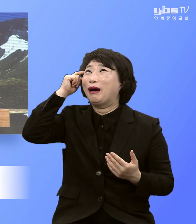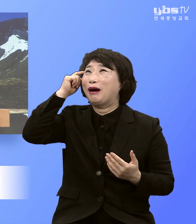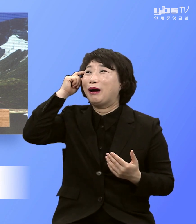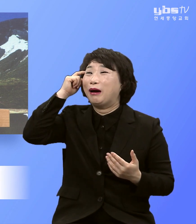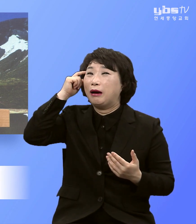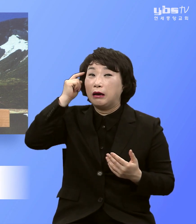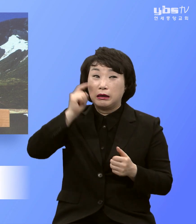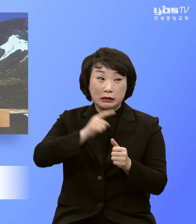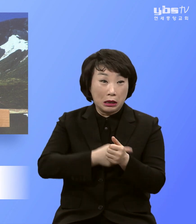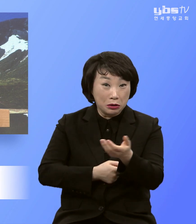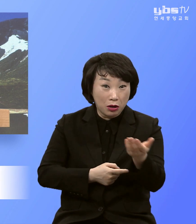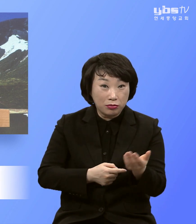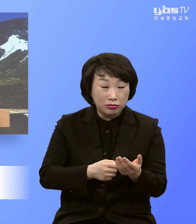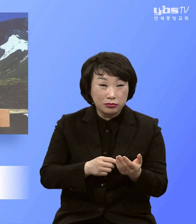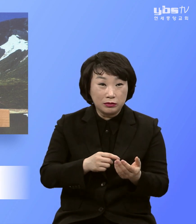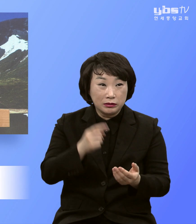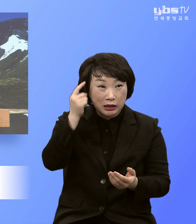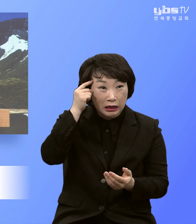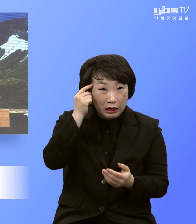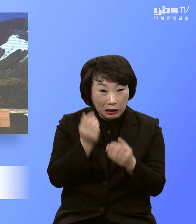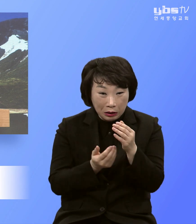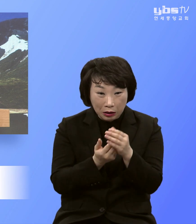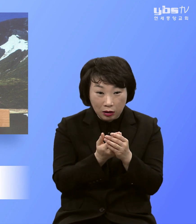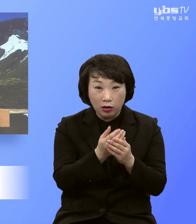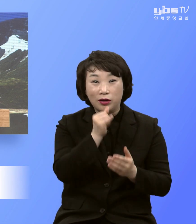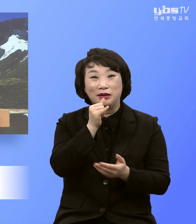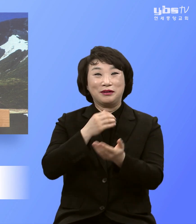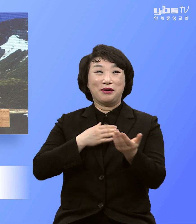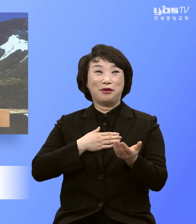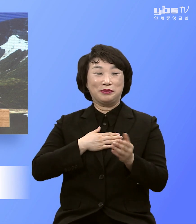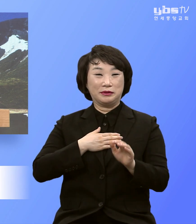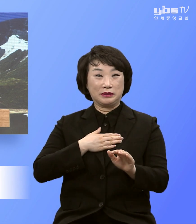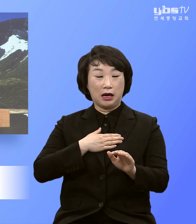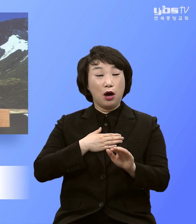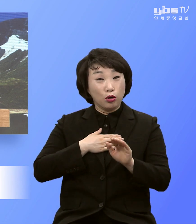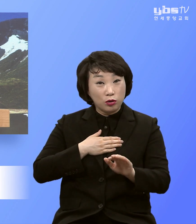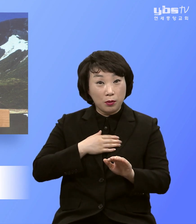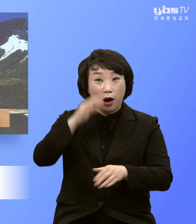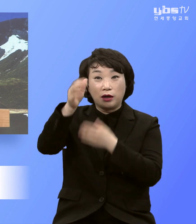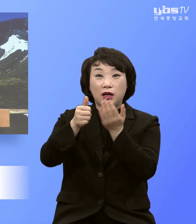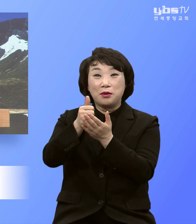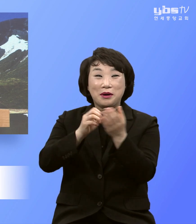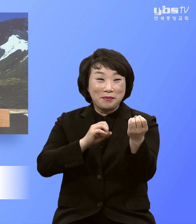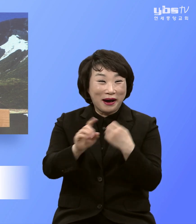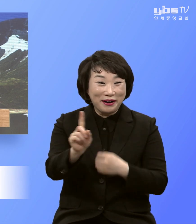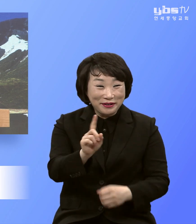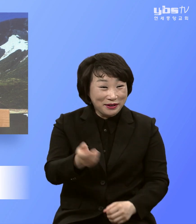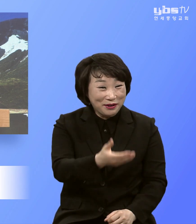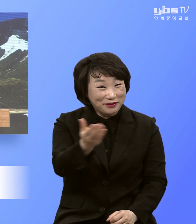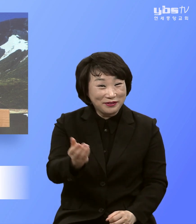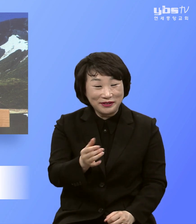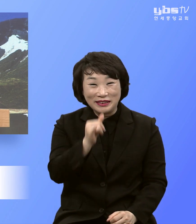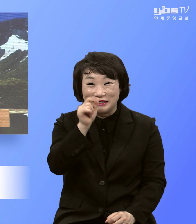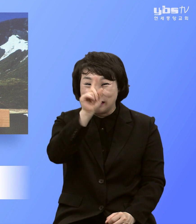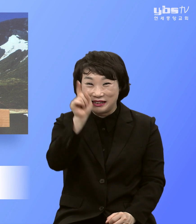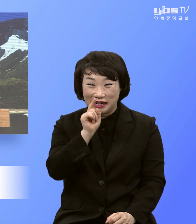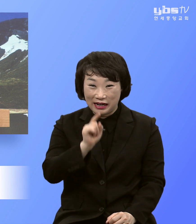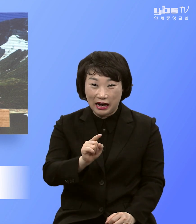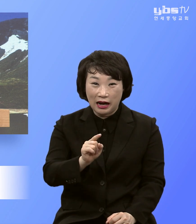있나 은근히 그런 생각을 갖습니다. 그러면 하나님은 뭐라고 여러분에게